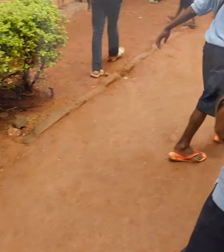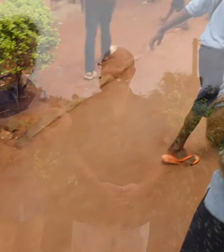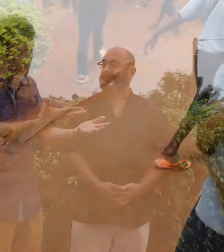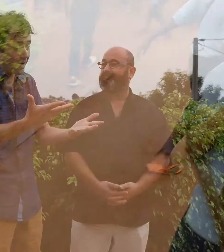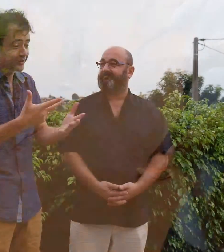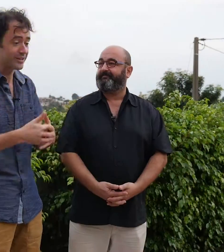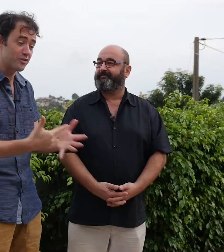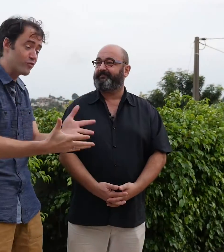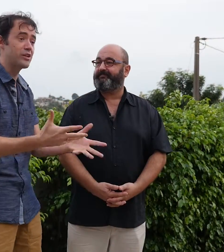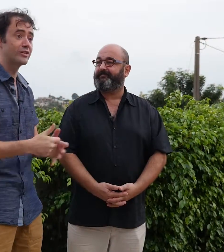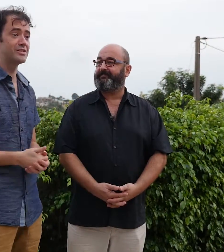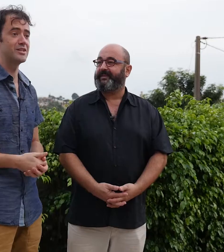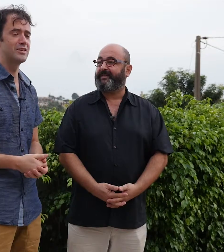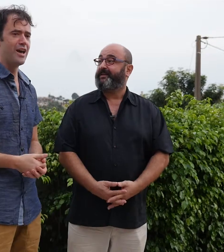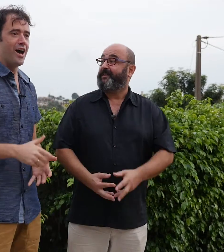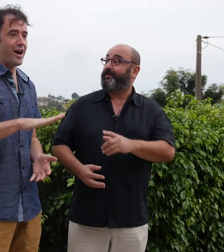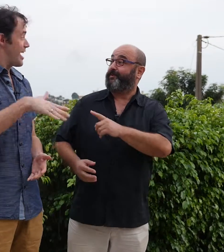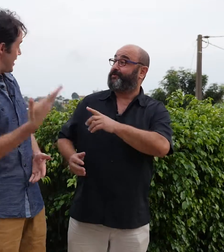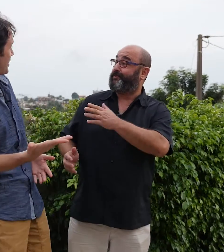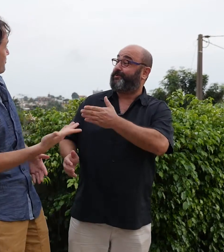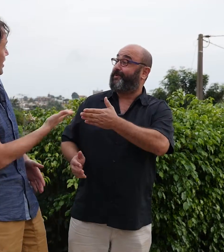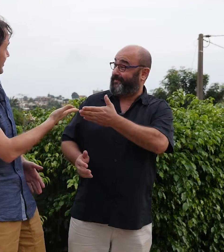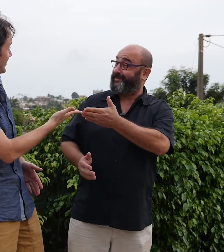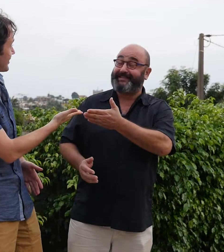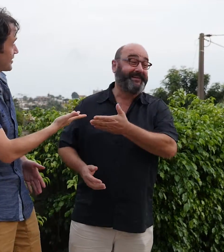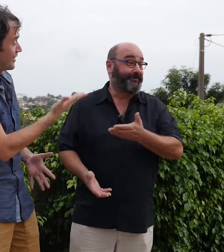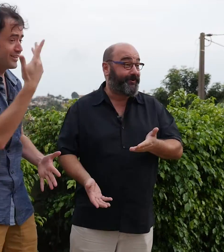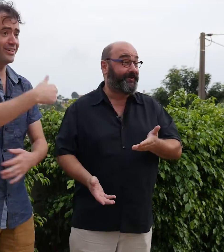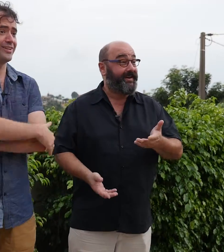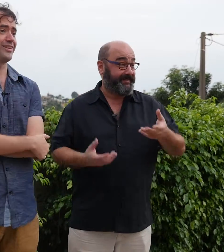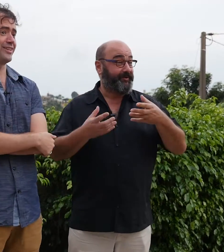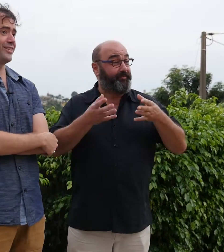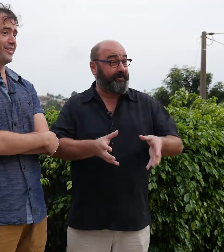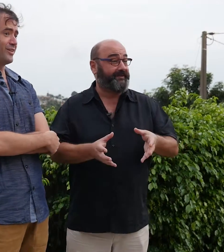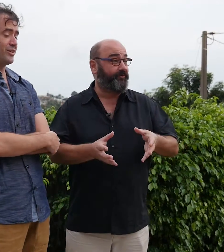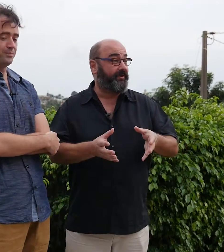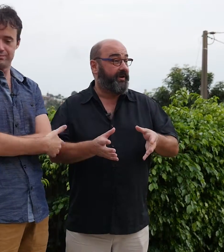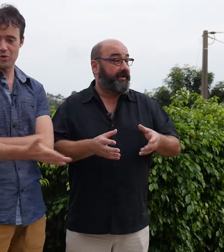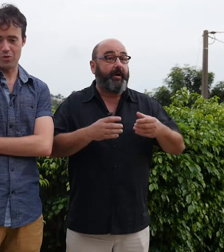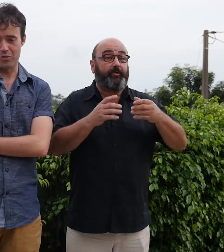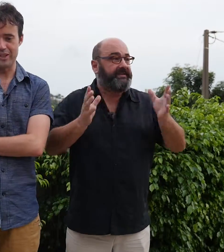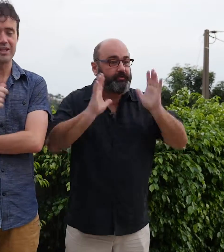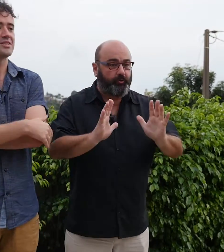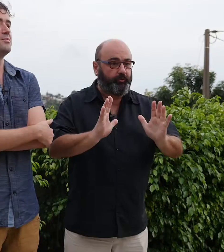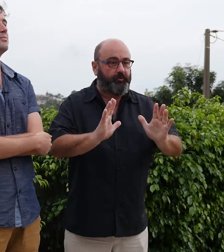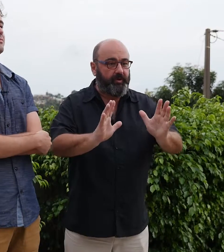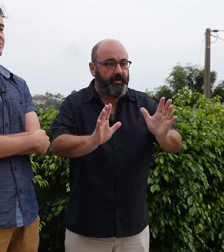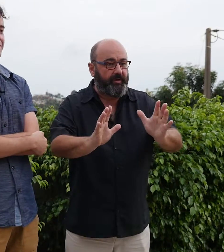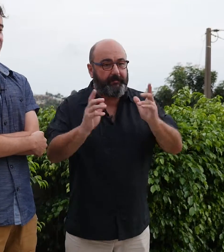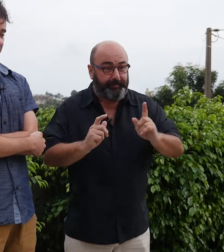aux parents entendants, faites-leur des signes. Alors, Et à l'inverse, justement, c'est ça qui est choquant, c'est que pour les sourds, eh ben, on dit surtout